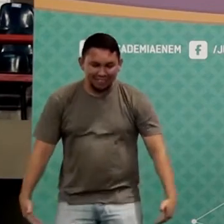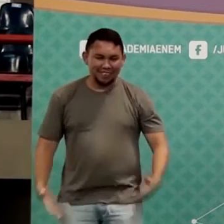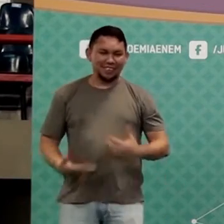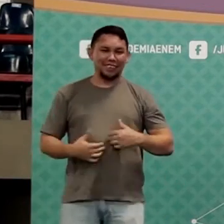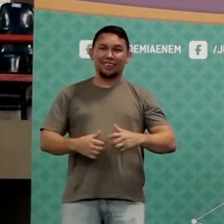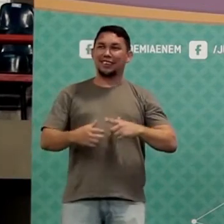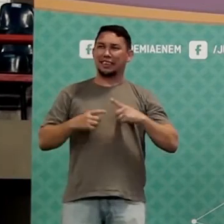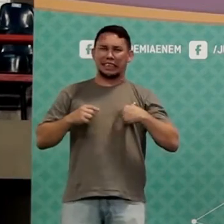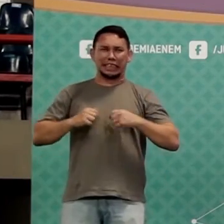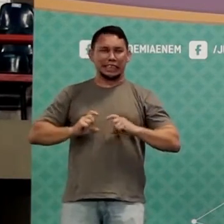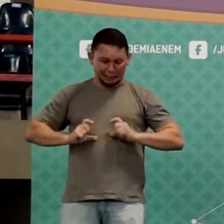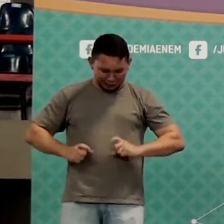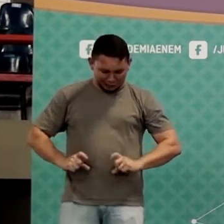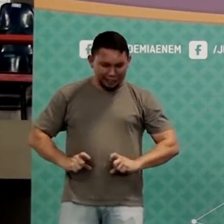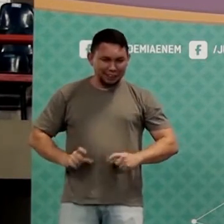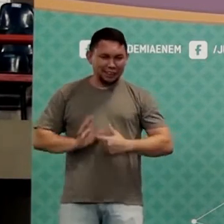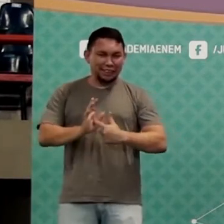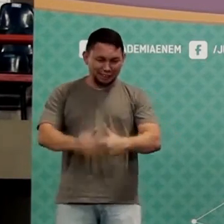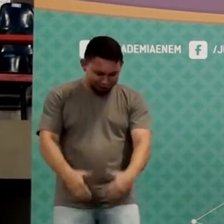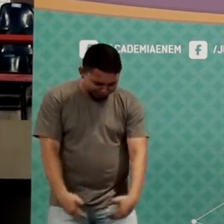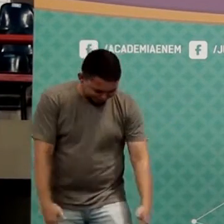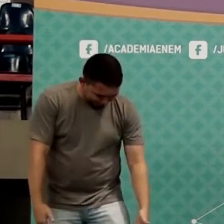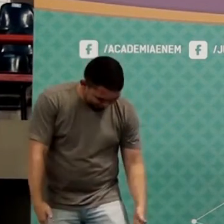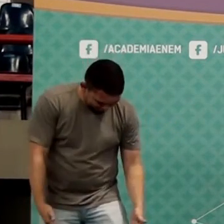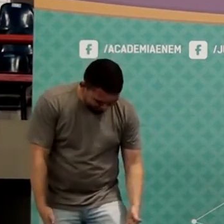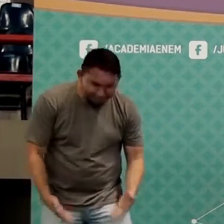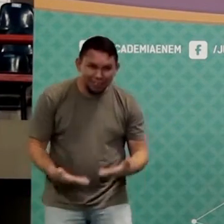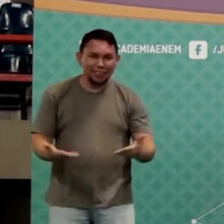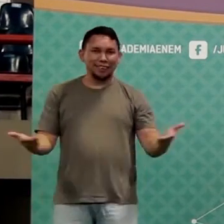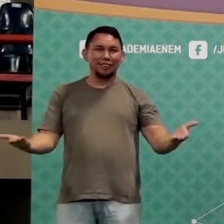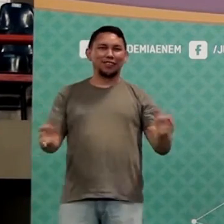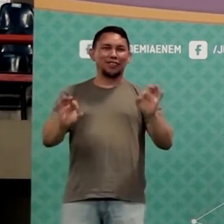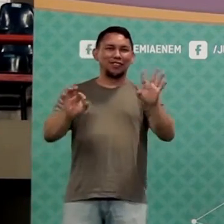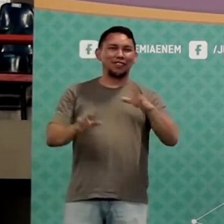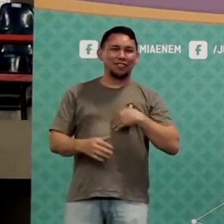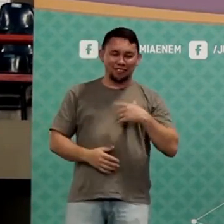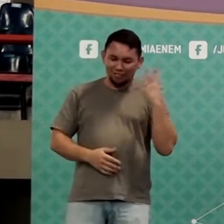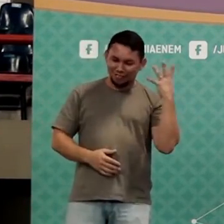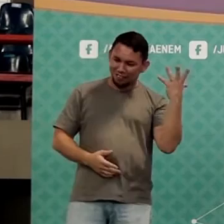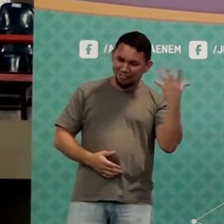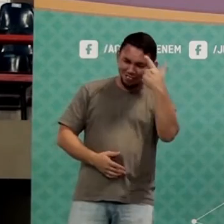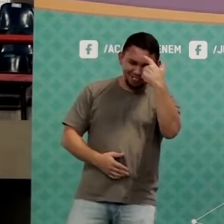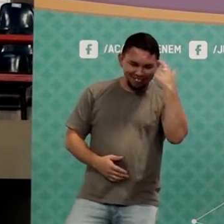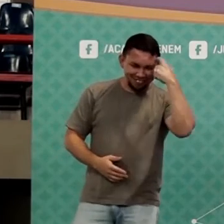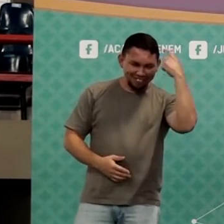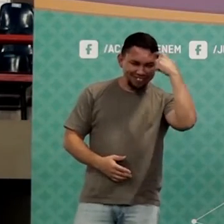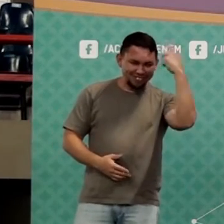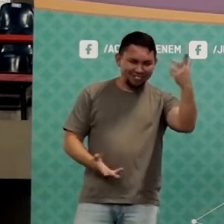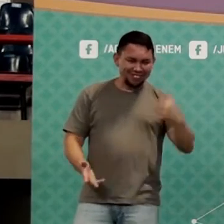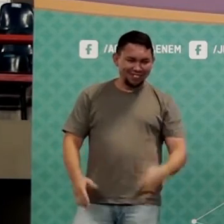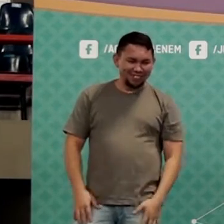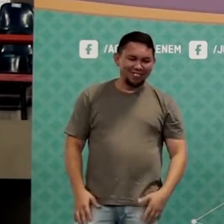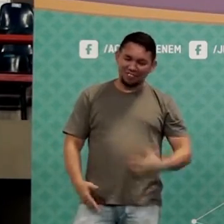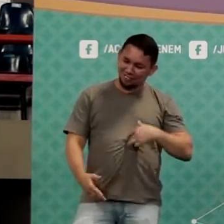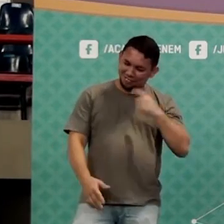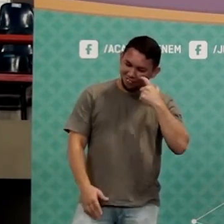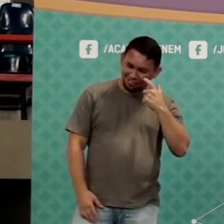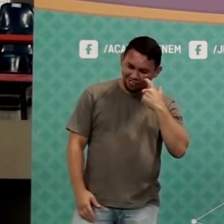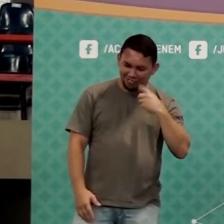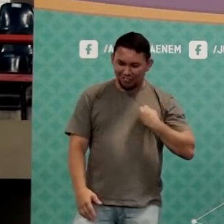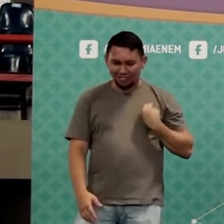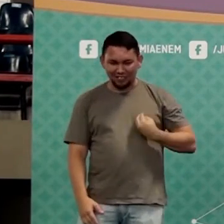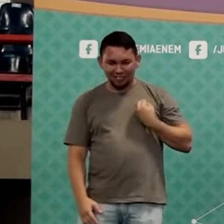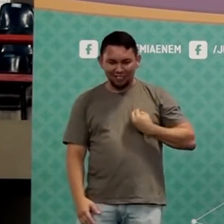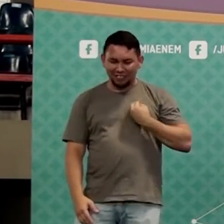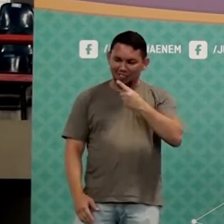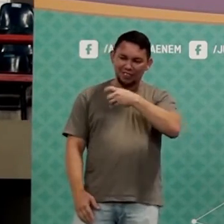abdômen tá sarado, eu vou voltar só... E a bermuda é rasgadinha, só aqui. O bicho é muito mala. Tá? É muito fashion, mano. O